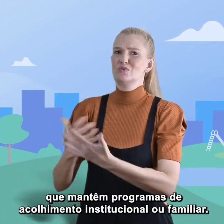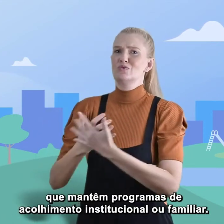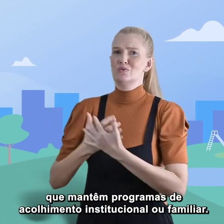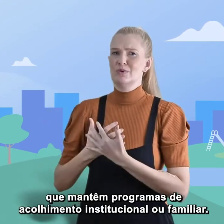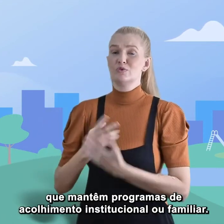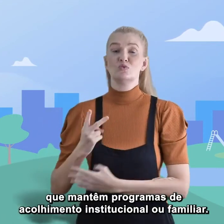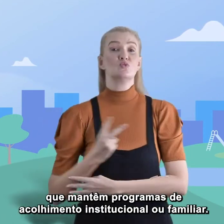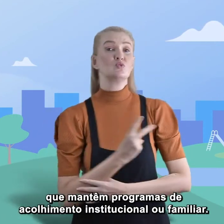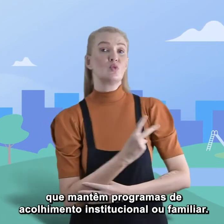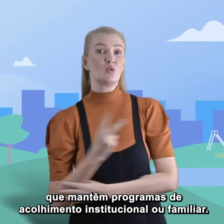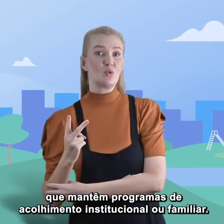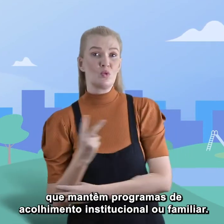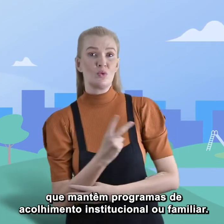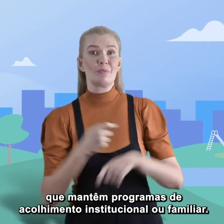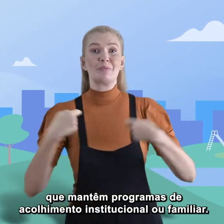institucional ou familiar.